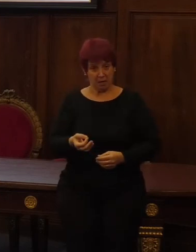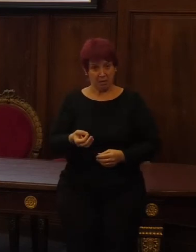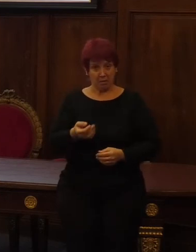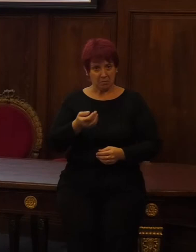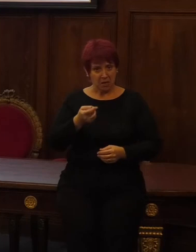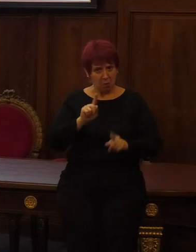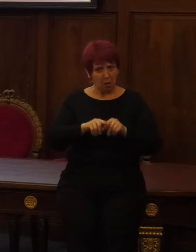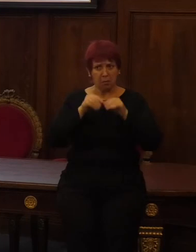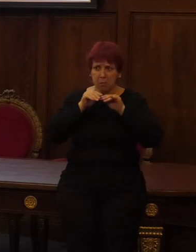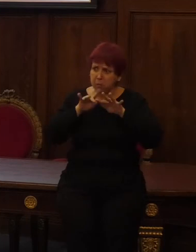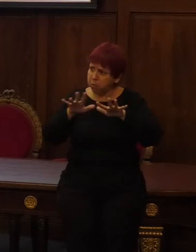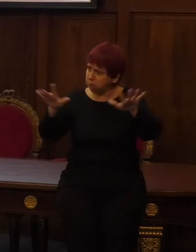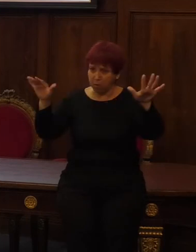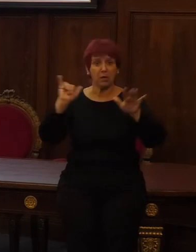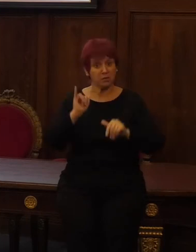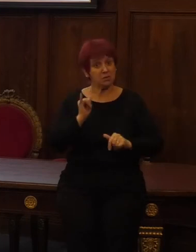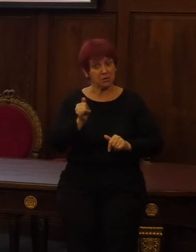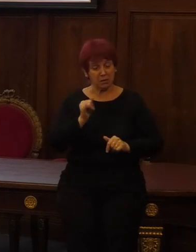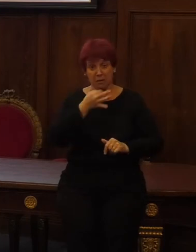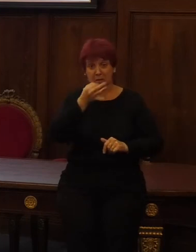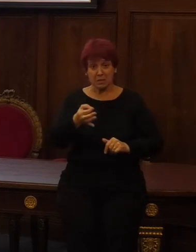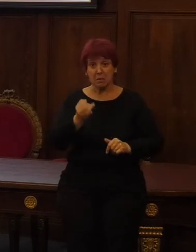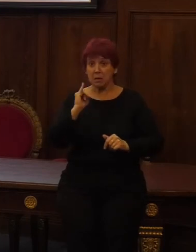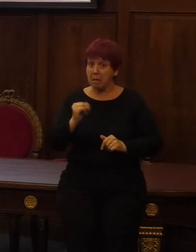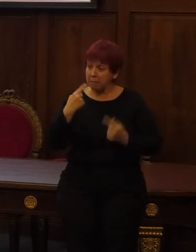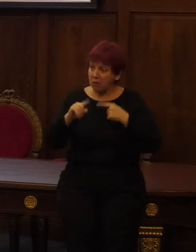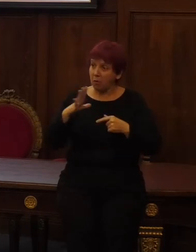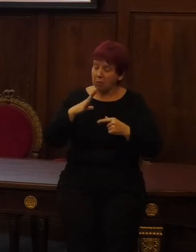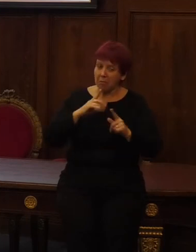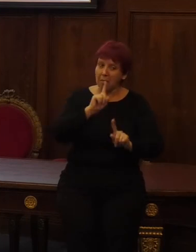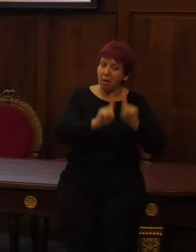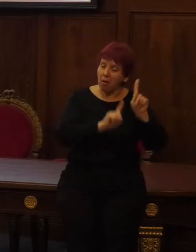Se divulgaba la psicología, incluso algunos,